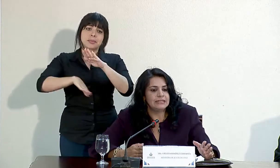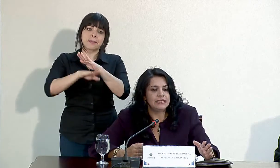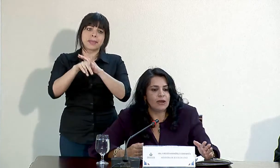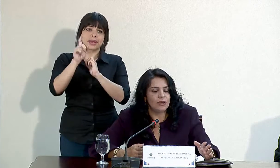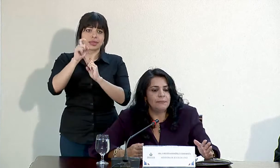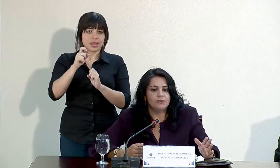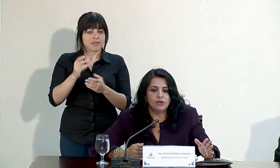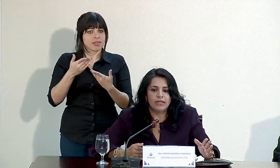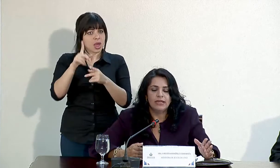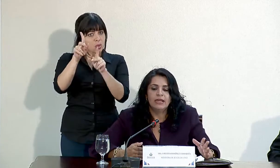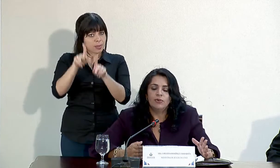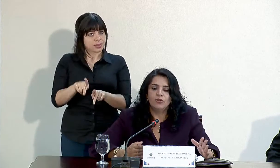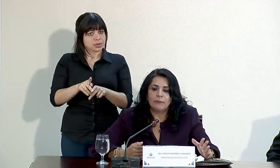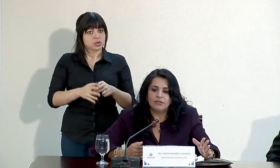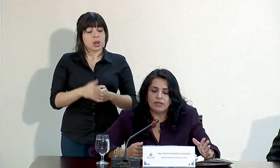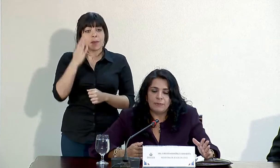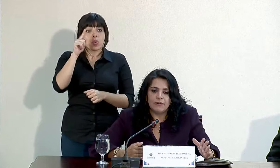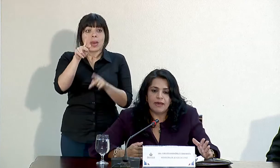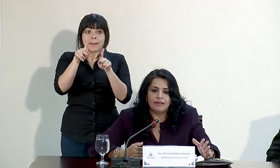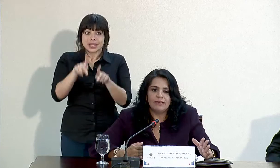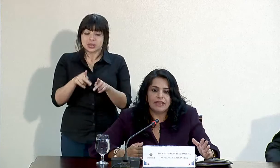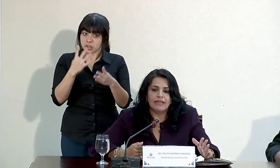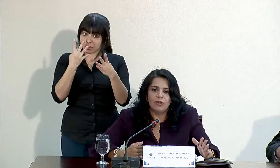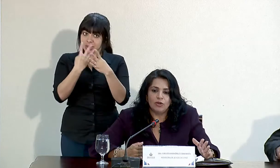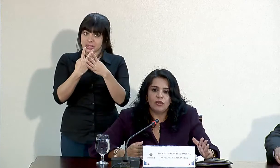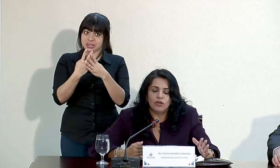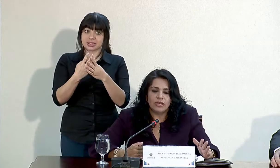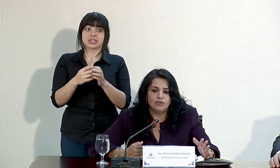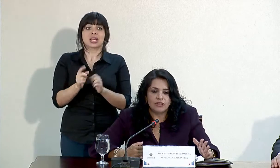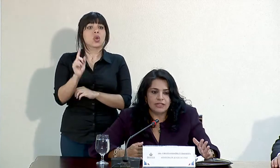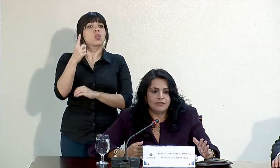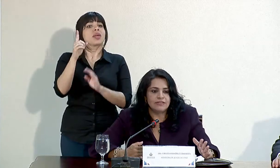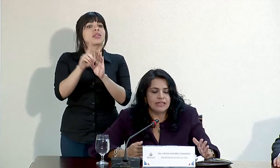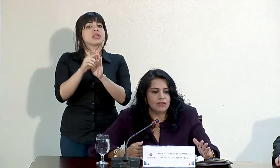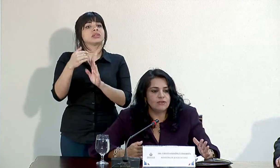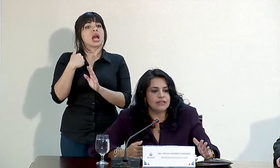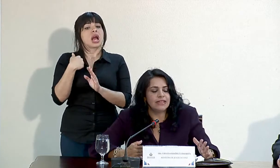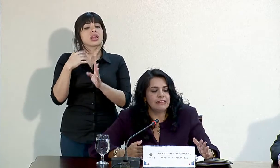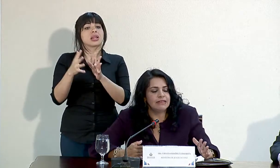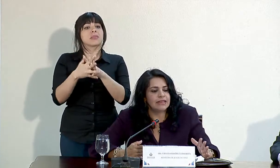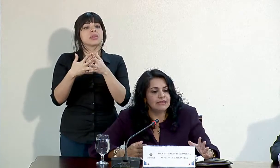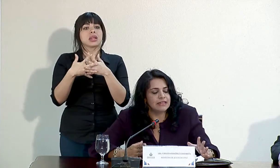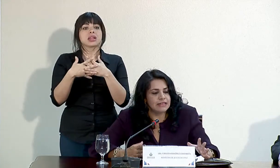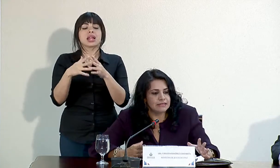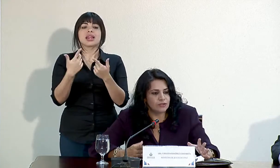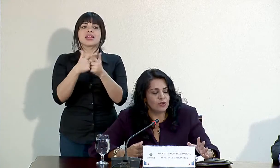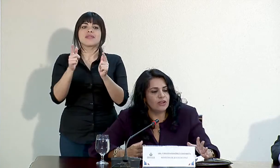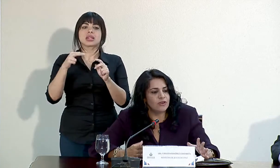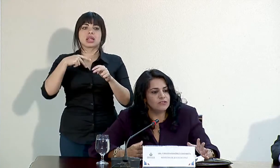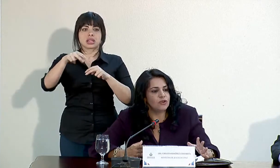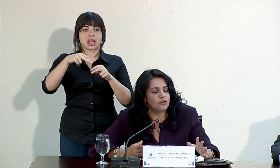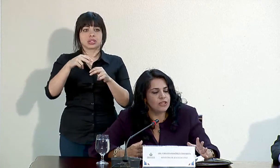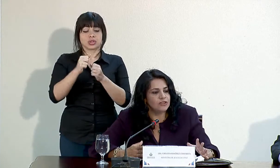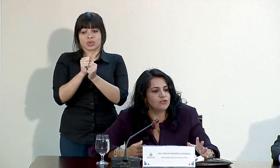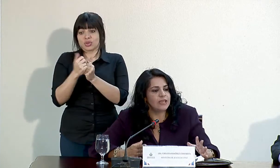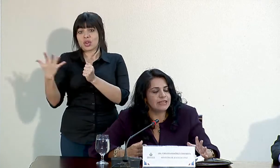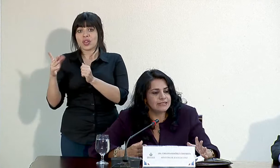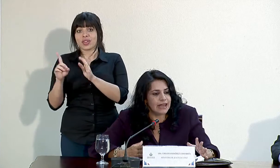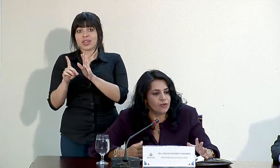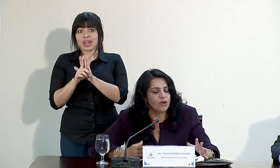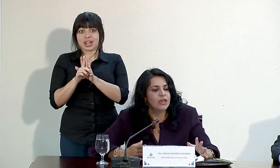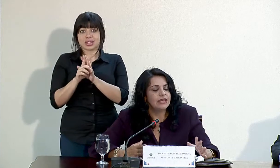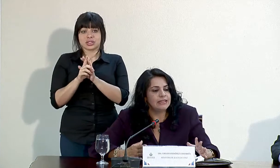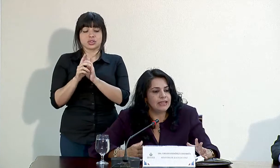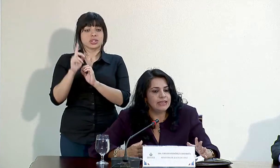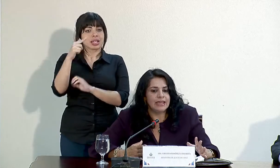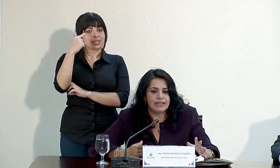que le asisten a una persona, porque una persona privada de libertad, el único derecho que tiene restringido es el de la libertad de tránsito, el resto de los derechos el